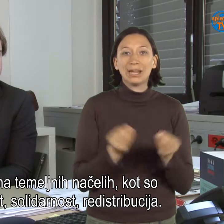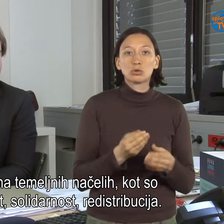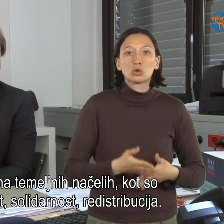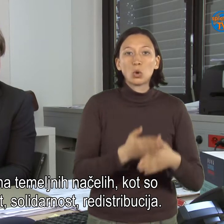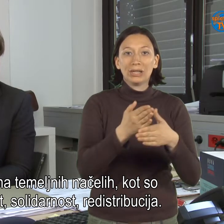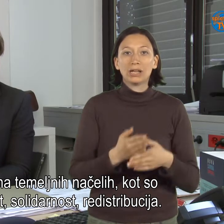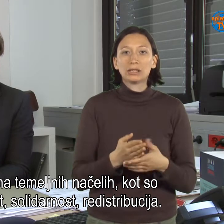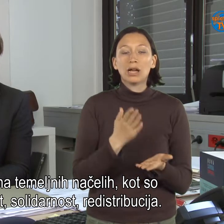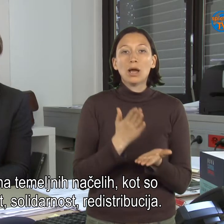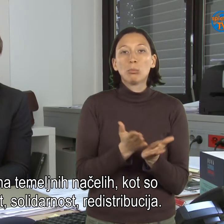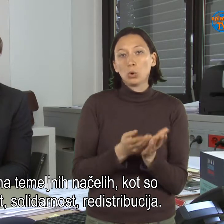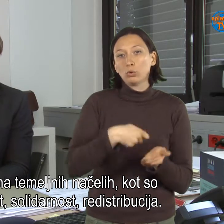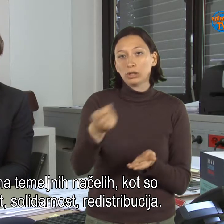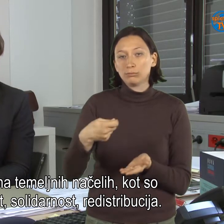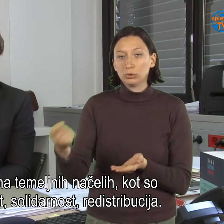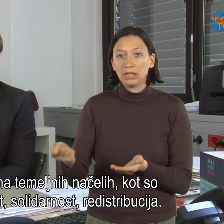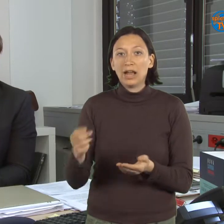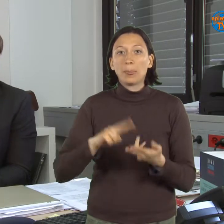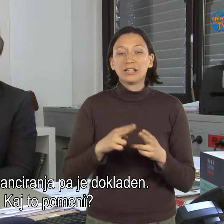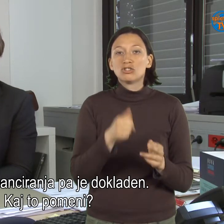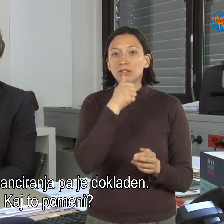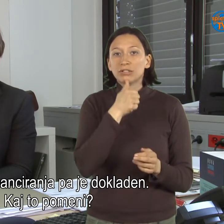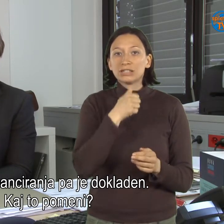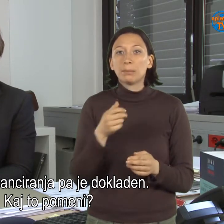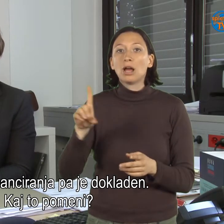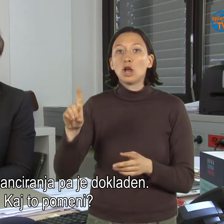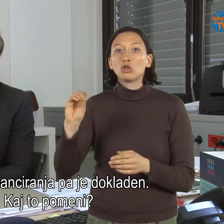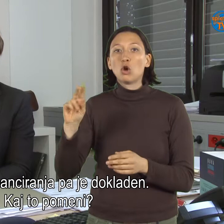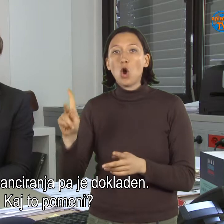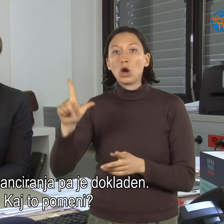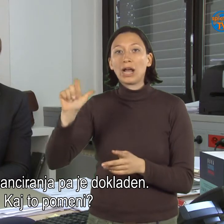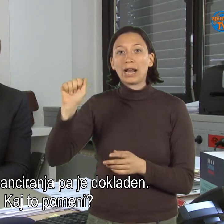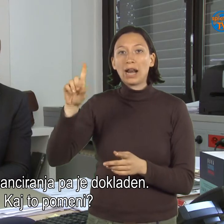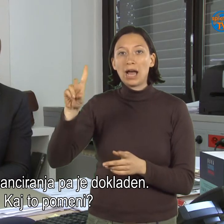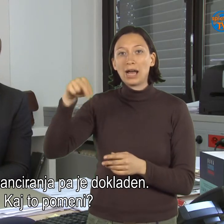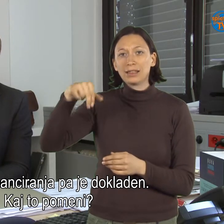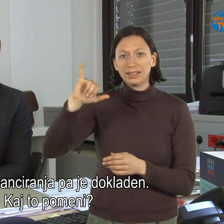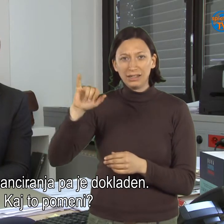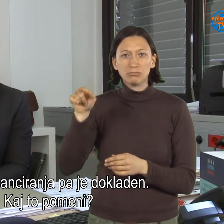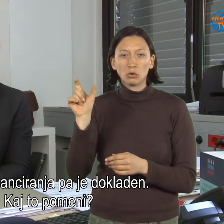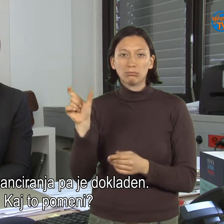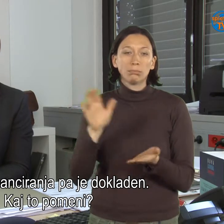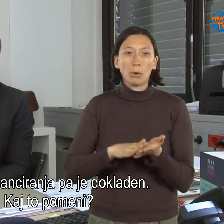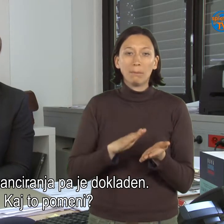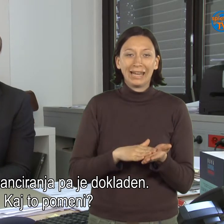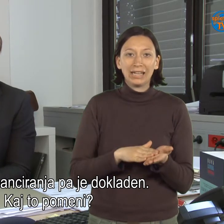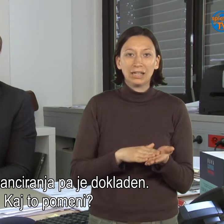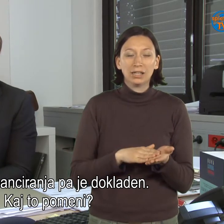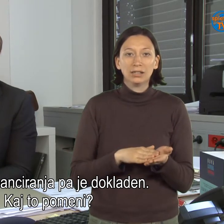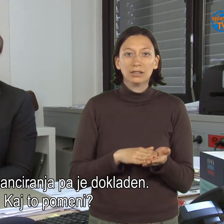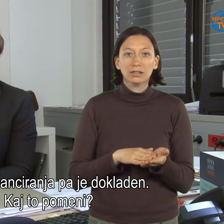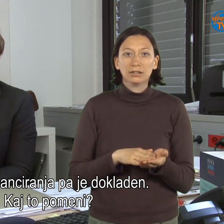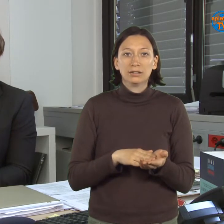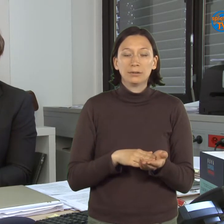vzajemnost, solidarnost, redistribucija, način financiranja pa dokladni. Kaj to pomeni, da je dokladni? To pomeni,